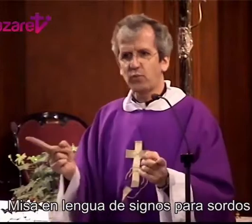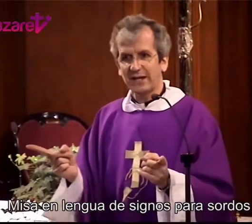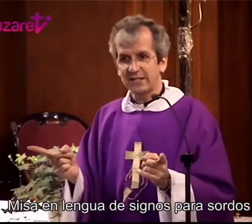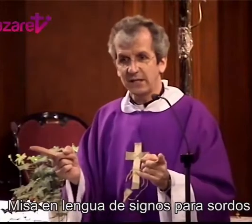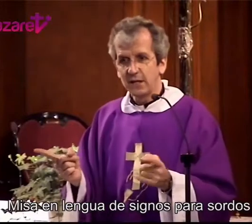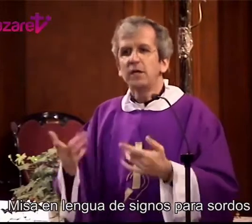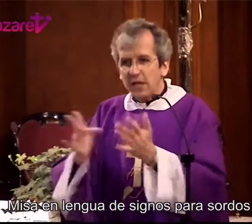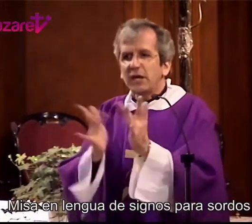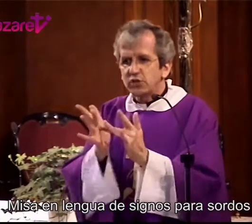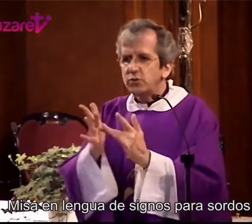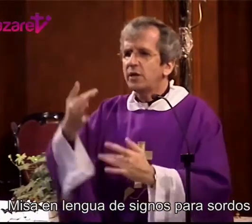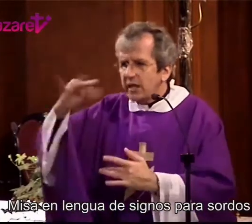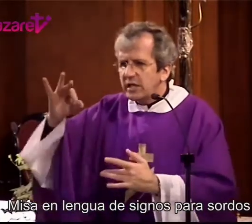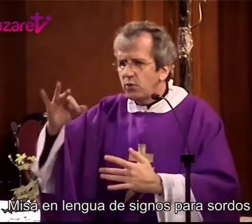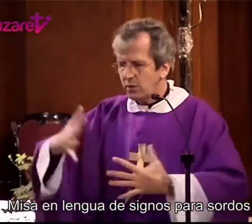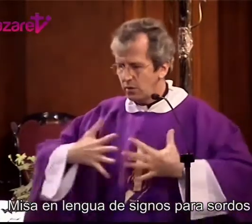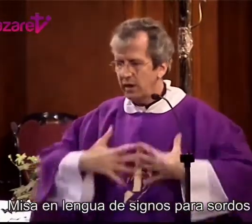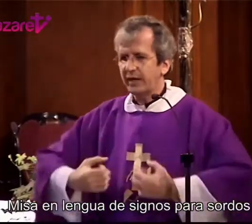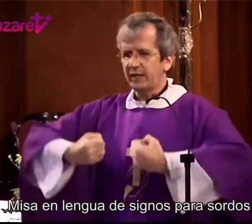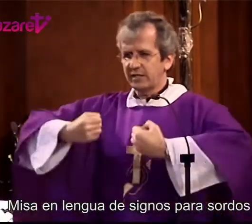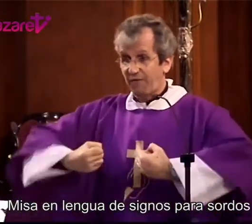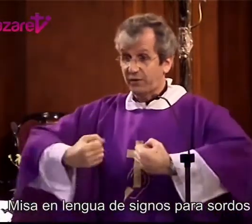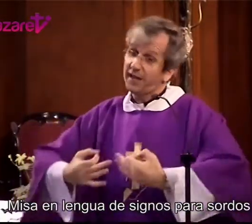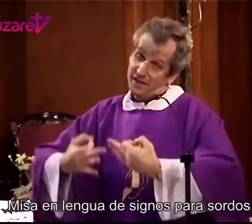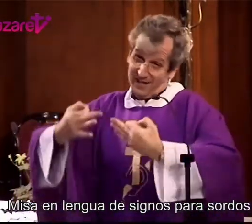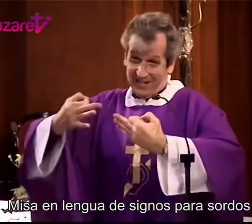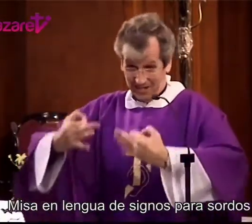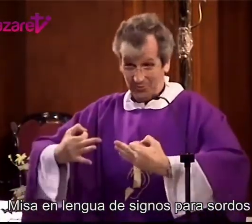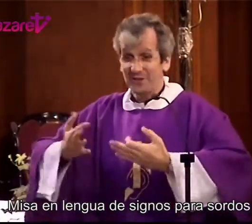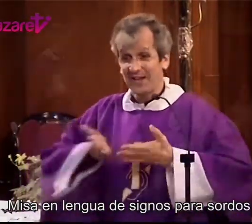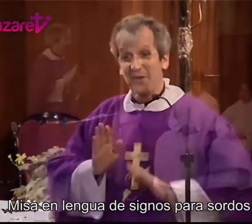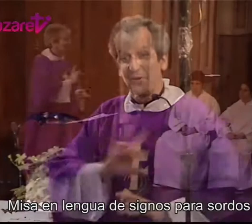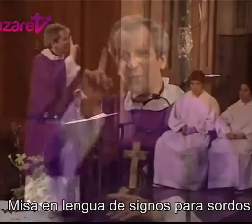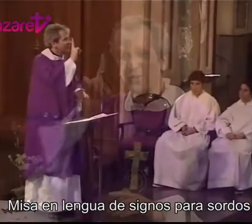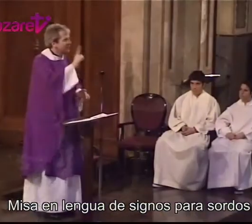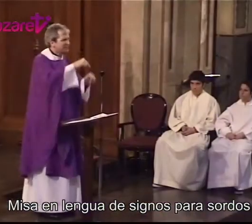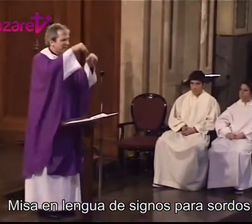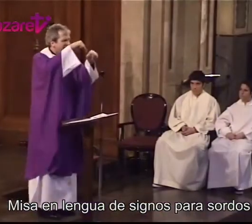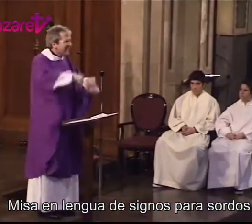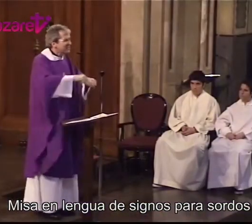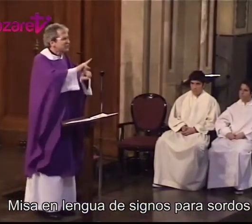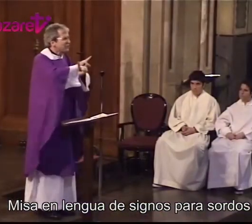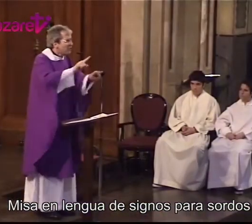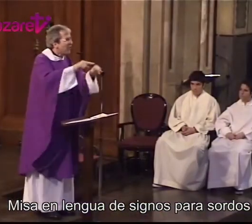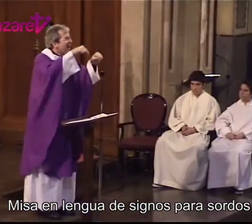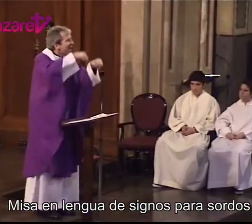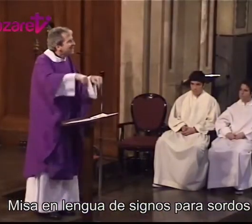así. Y Jesús es el único que tiene esa fortaleza y esa autoridad como Hijo de Dios para decir, esto no, aquí